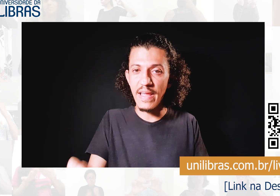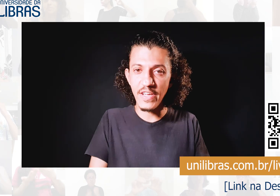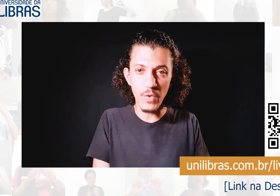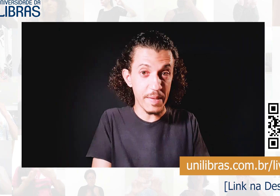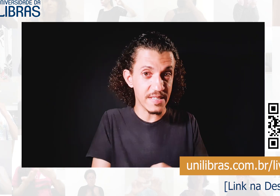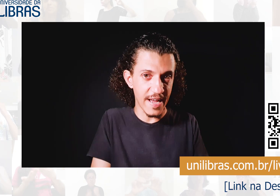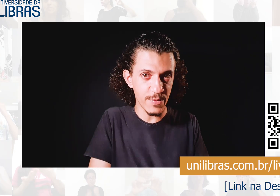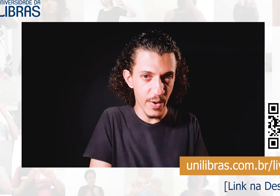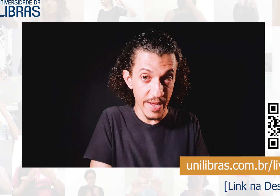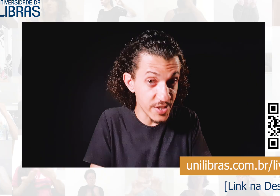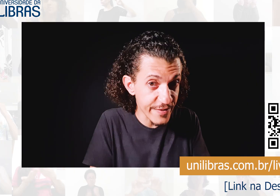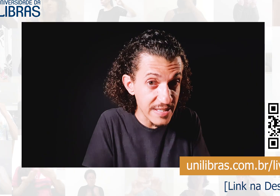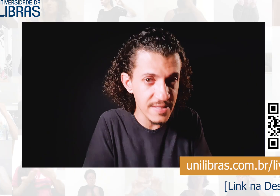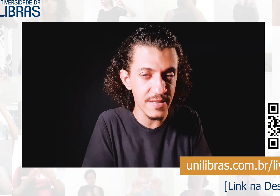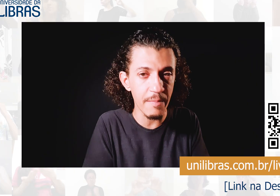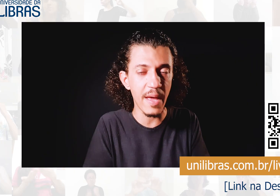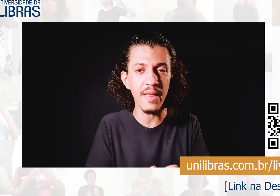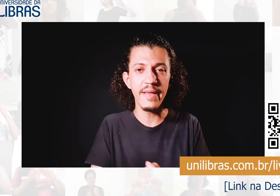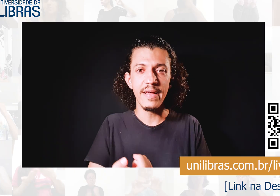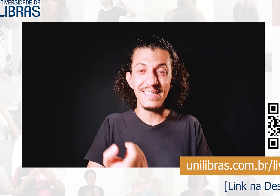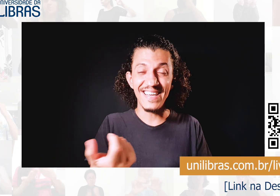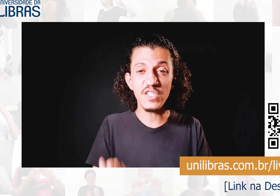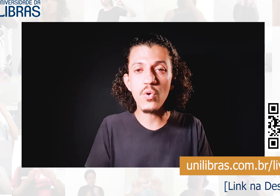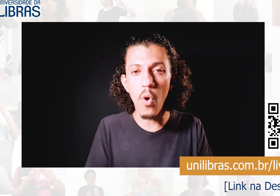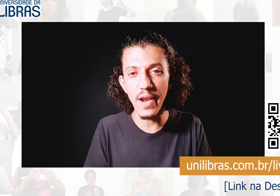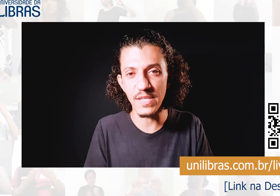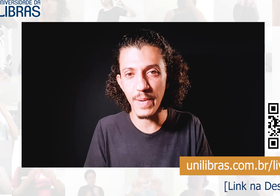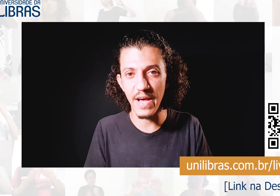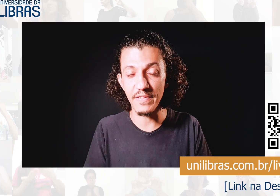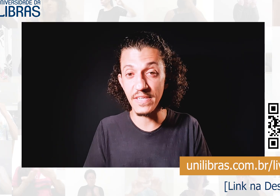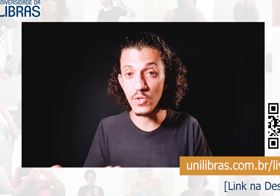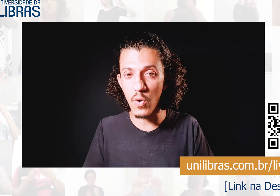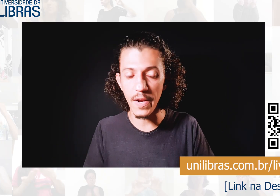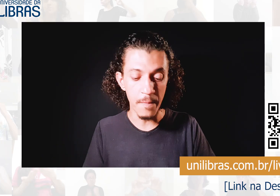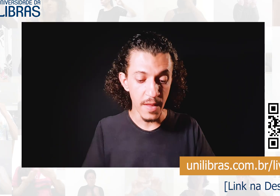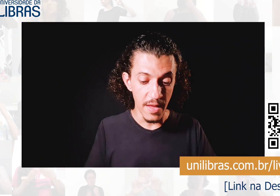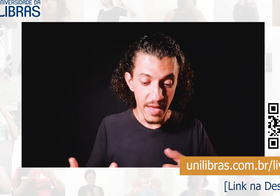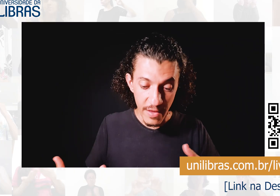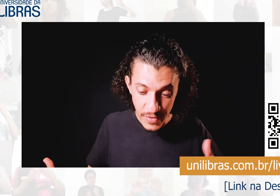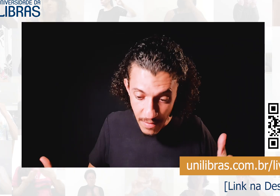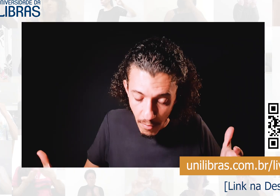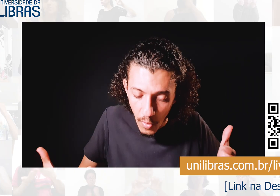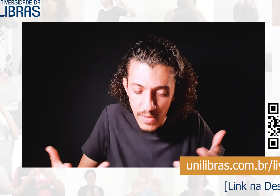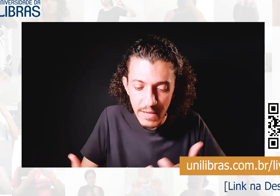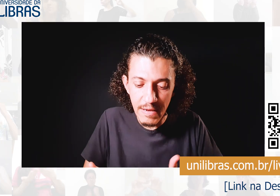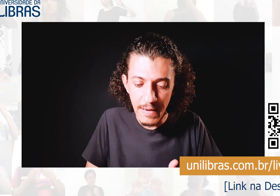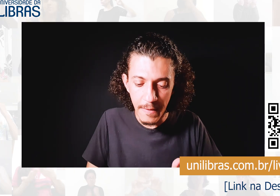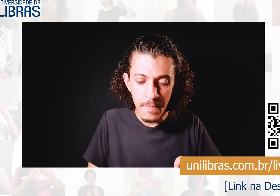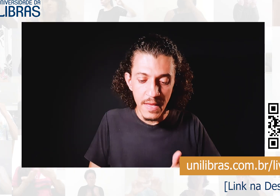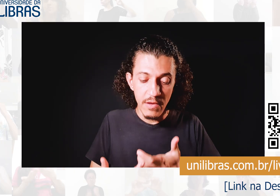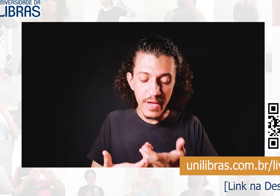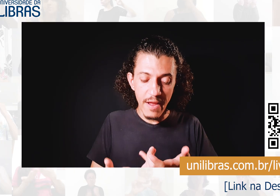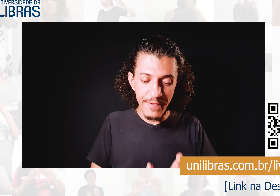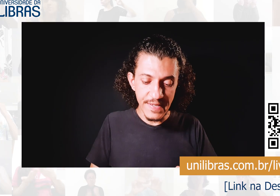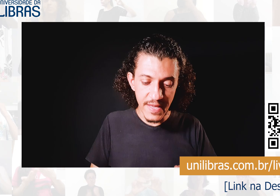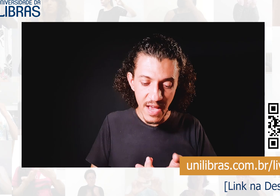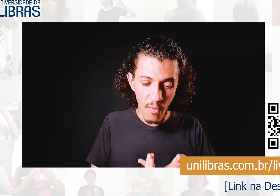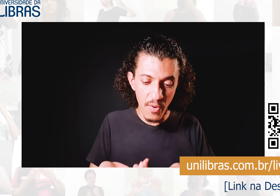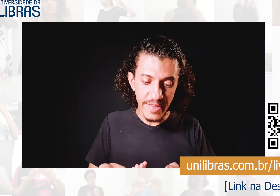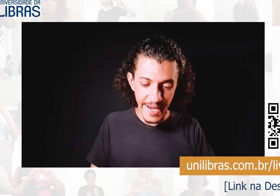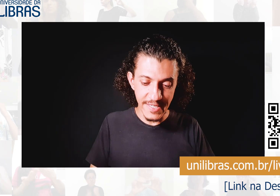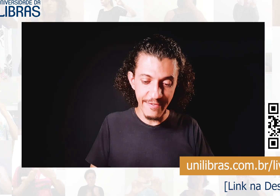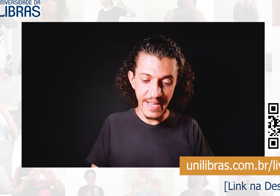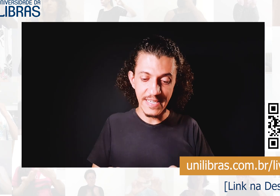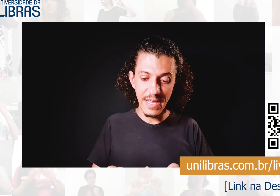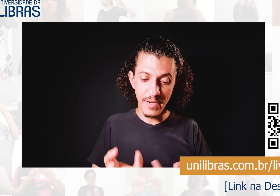um bilhete, uma mensagem para alguém, a gente faz assim também. Você escolhe as palavras, você escolhe. E você monta aquilo ali. E o que ela fez aqui